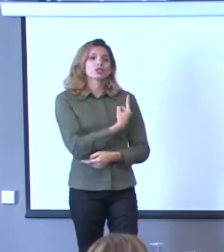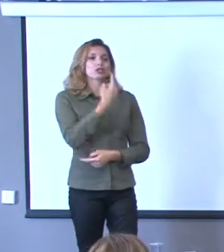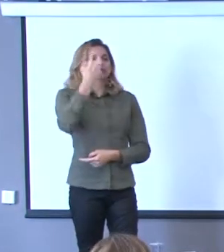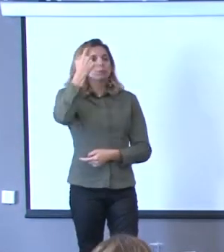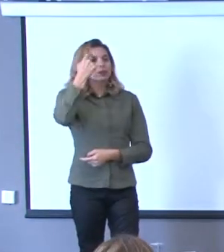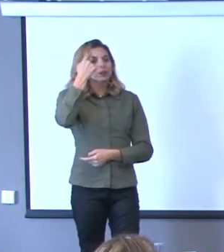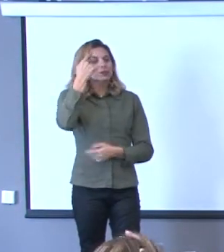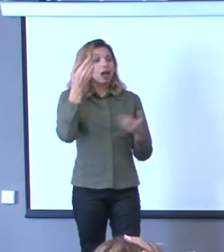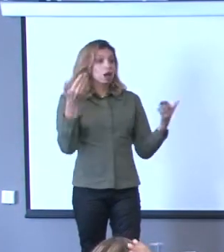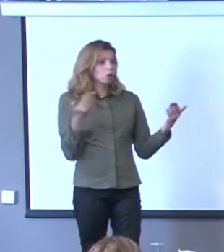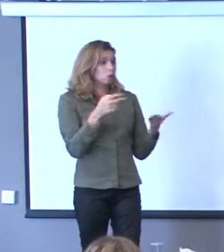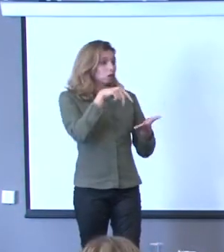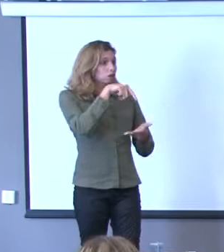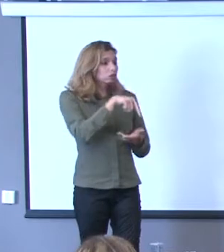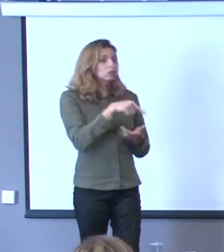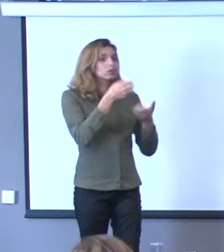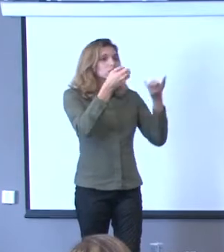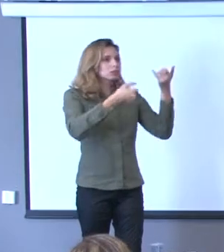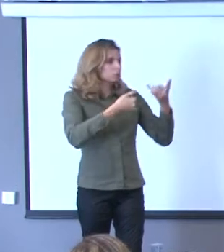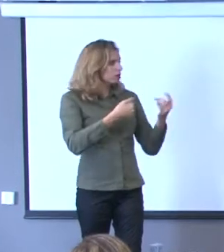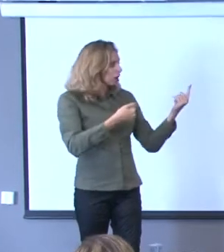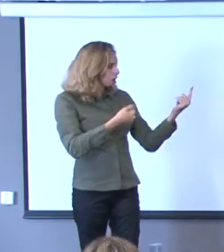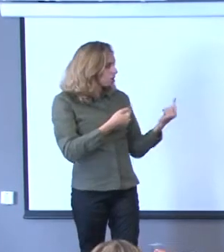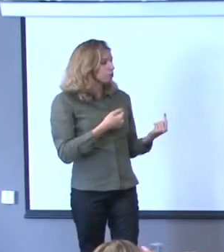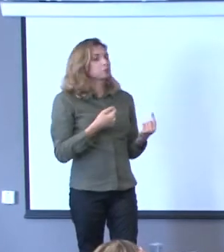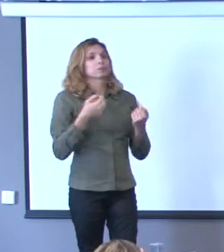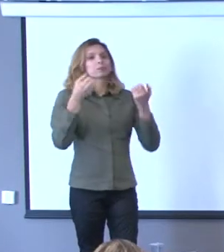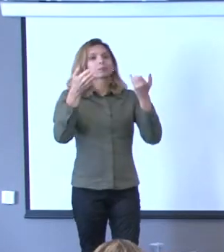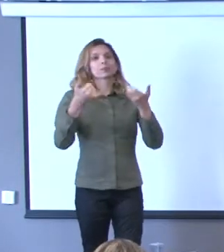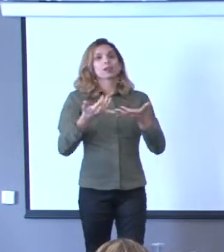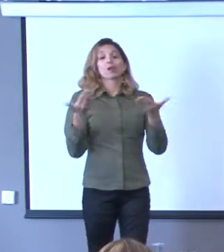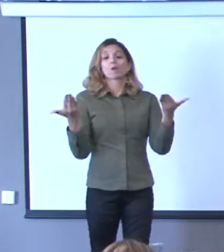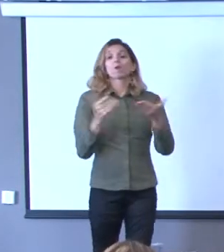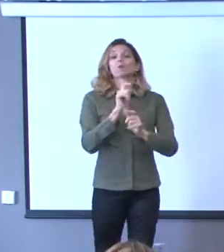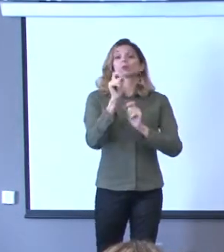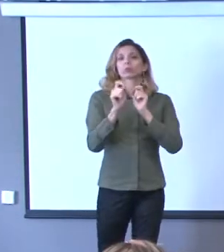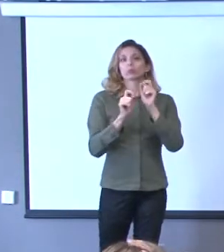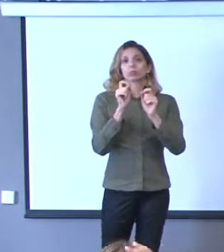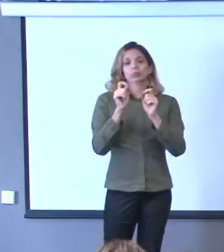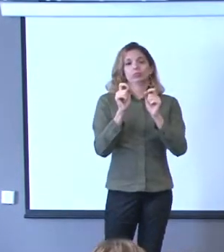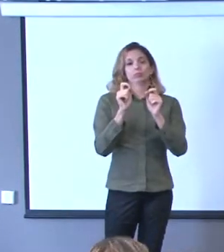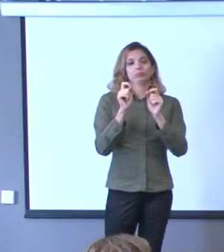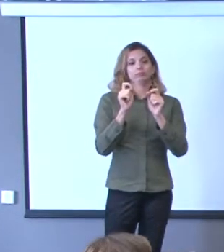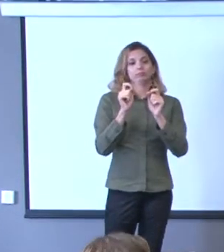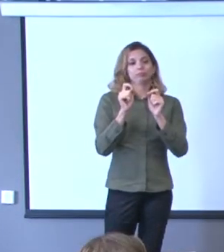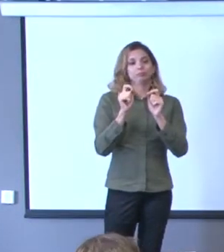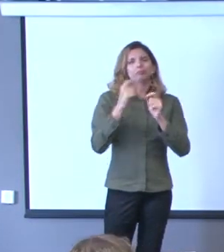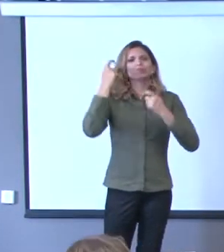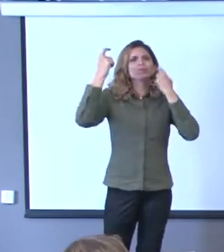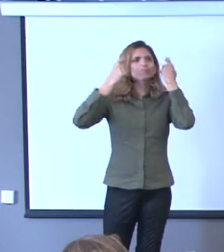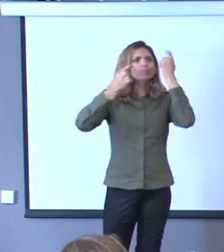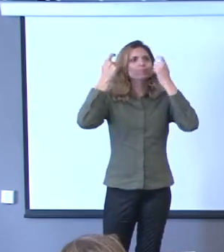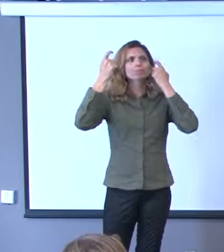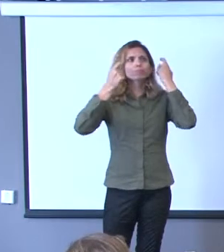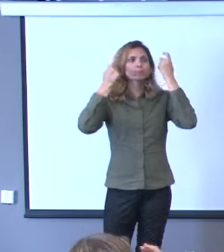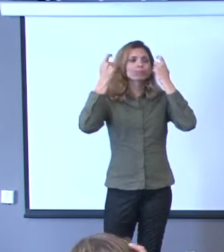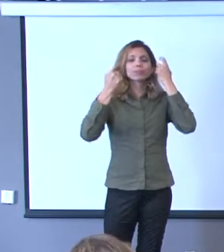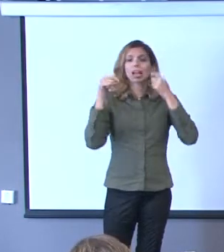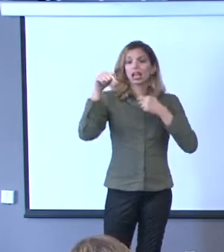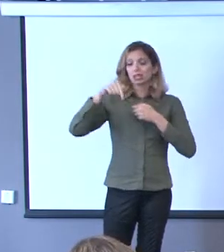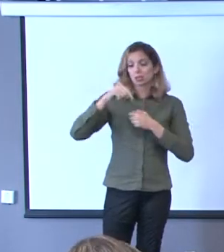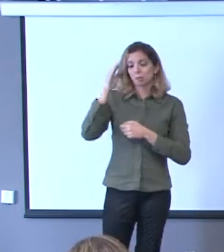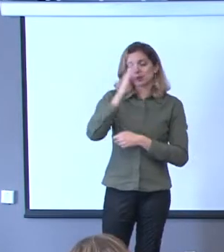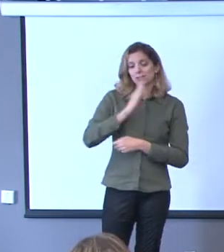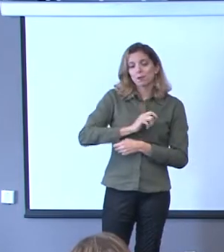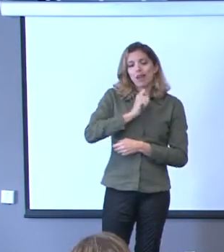de fala aqui nesse momento, que o Rodrigo e o Jairo quis colocar, foram essa preocupação. Infelizmente, no Brasil, a